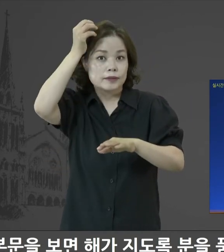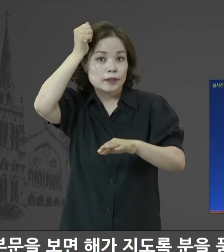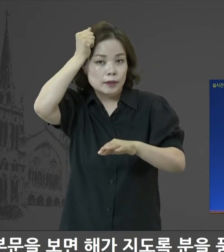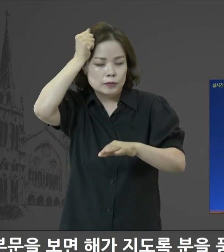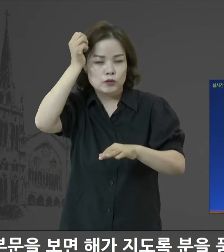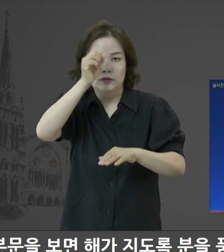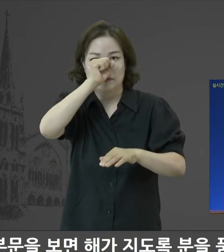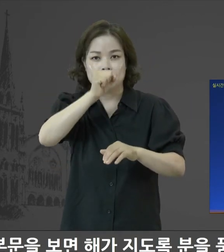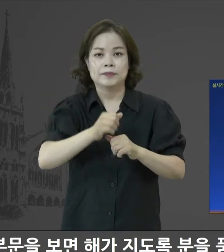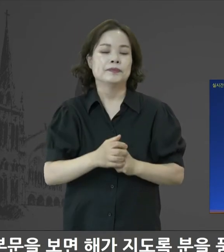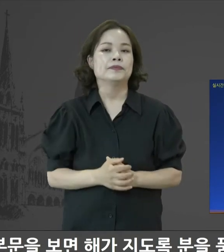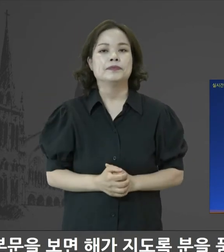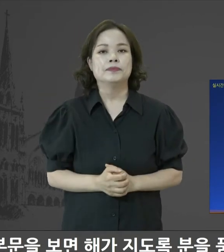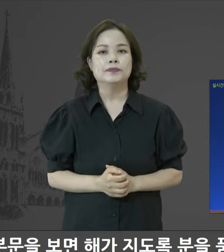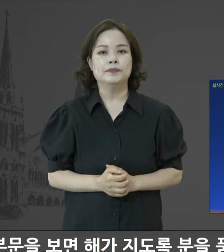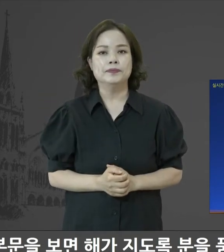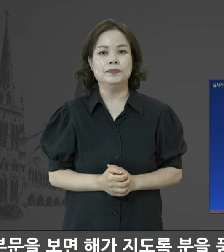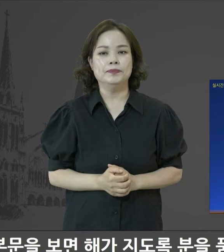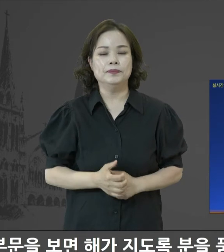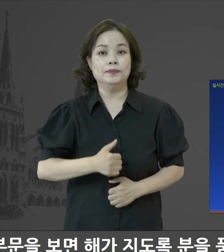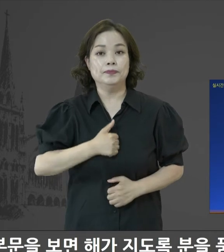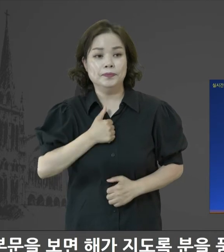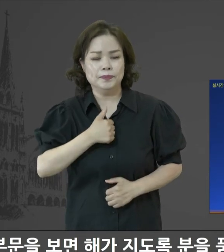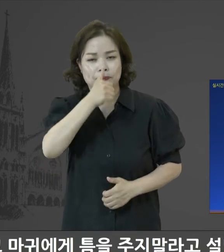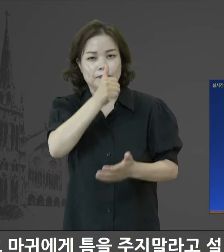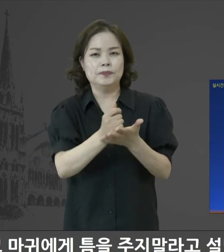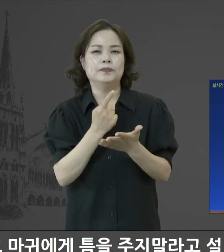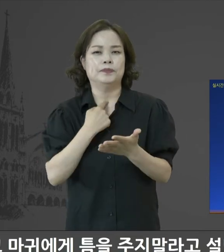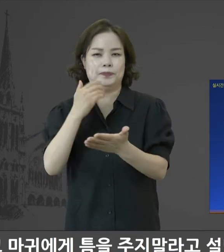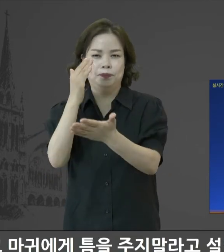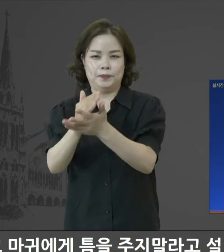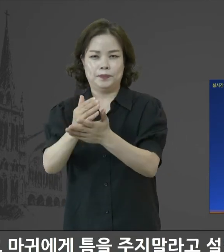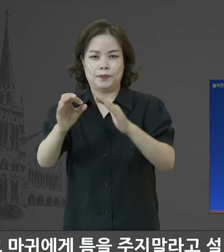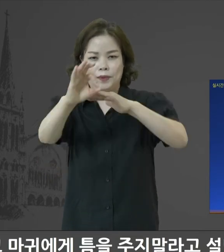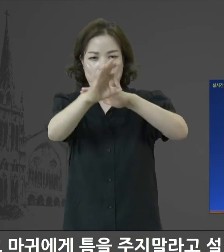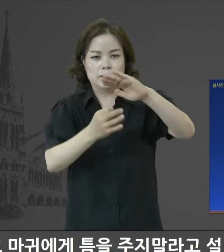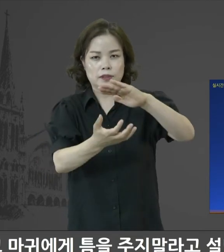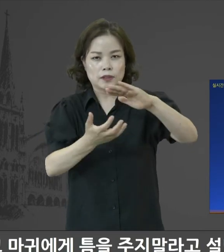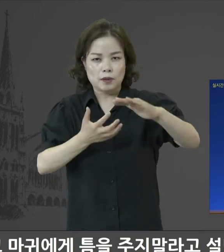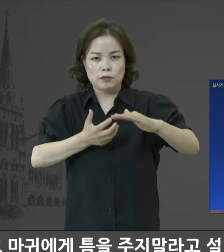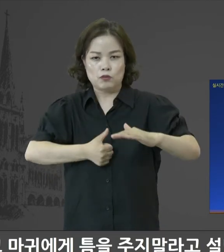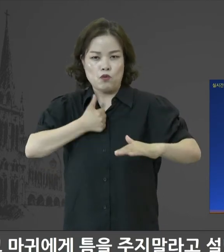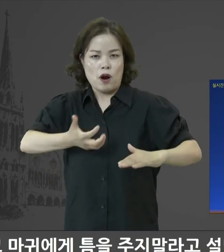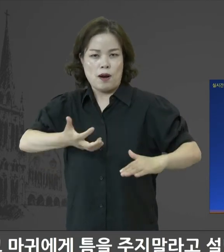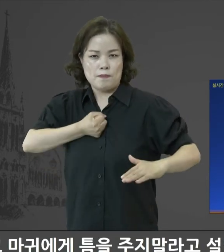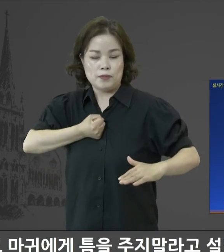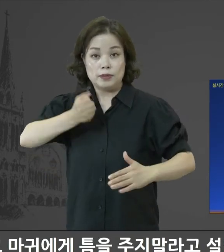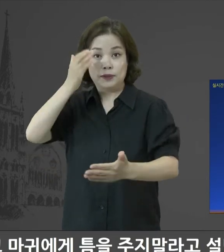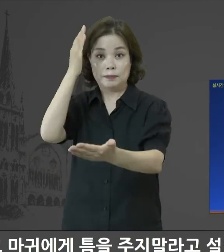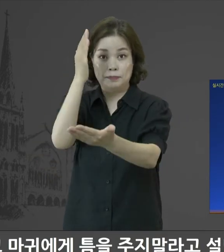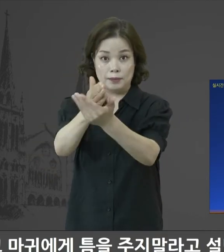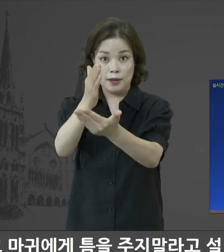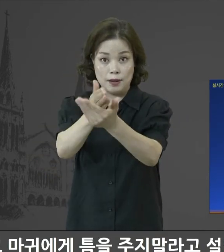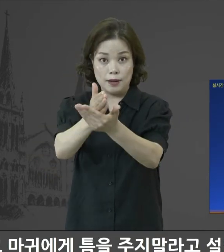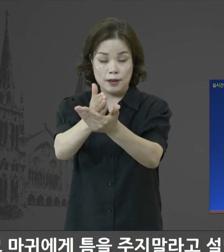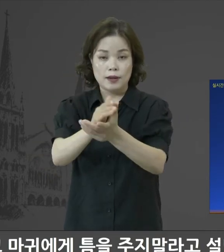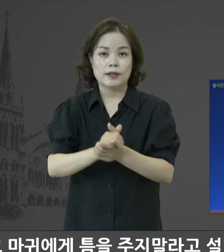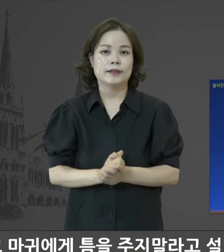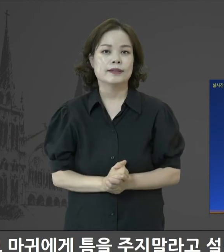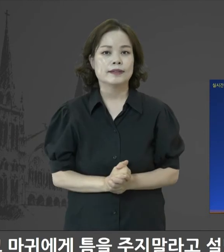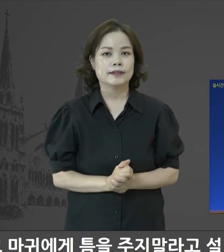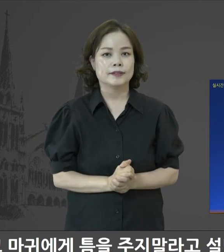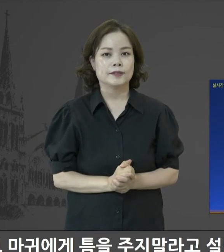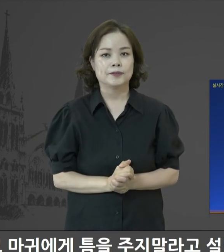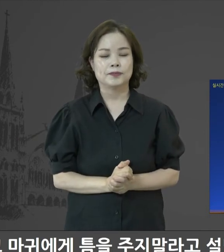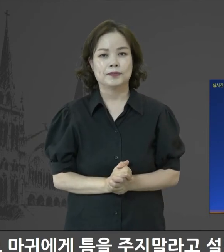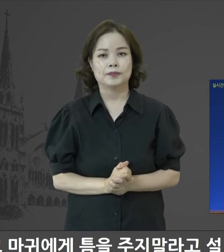있었으면 좋겠습니다. 분을 내어도 죄를 짓지 말라, 해가 지도록 분을 품지